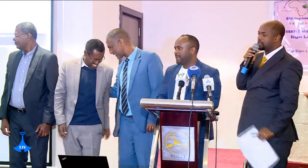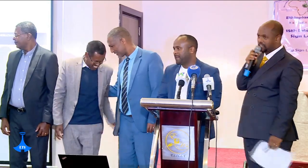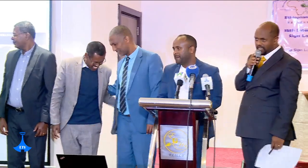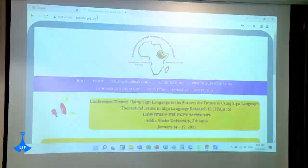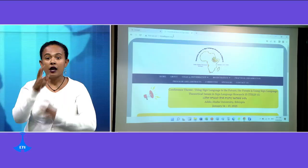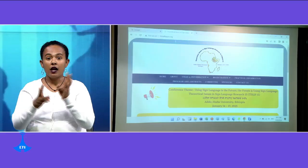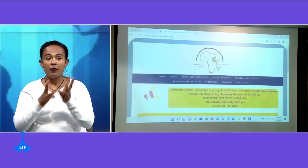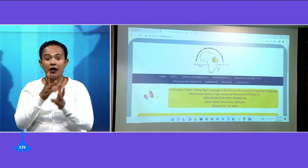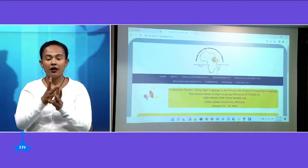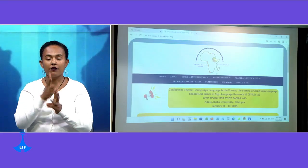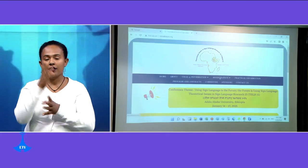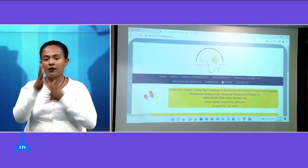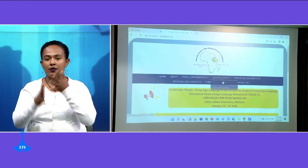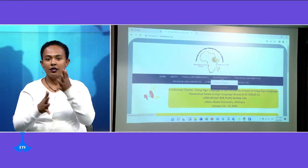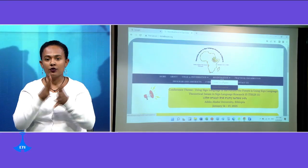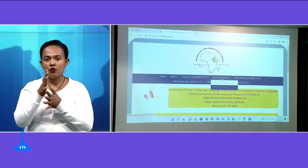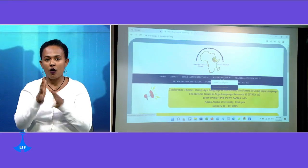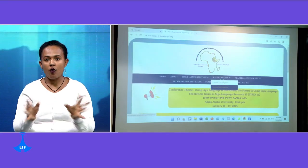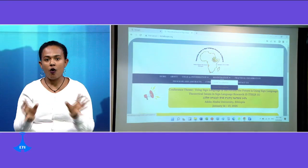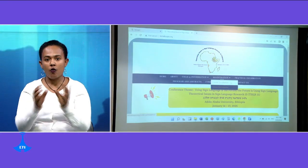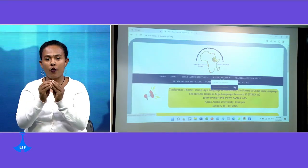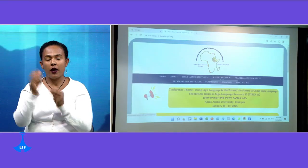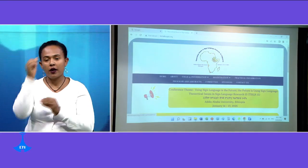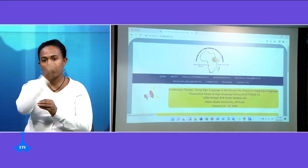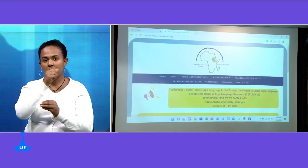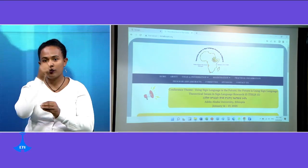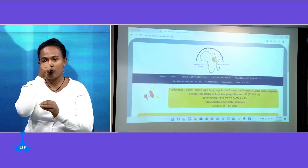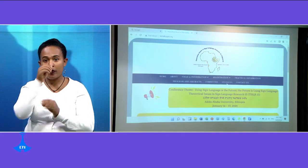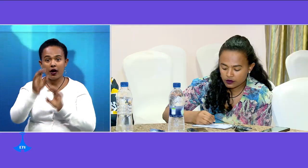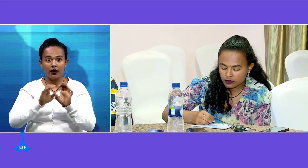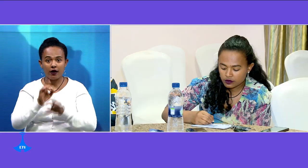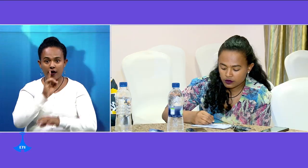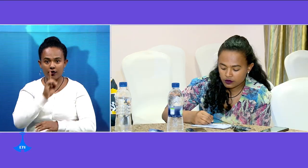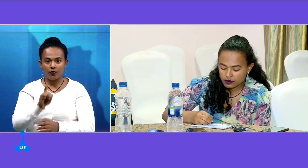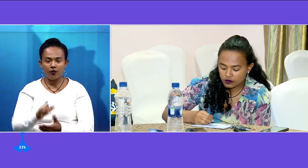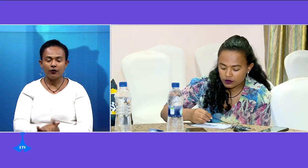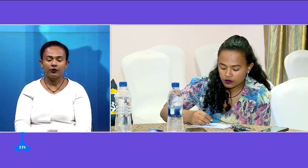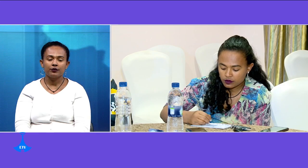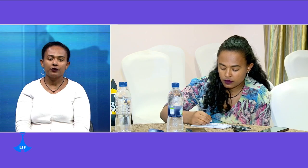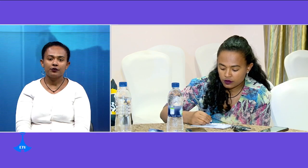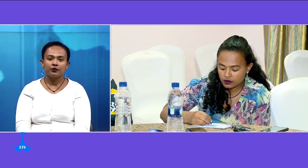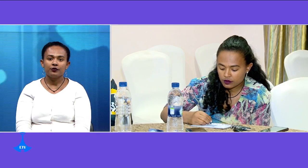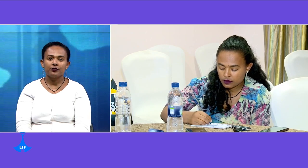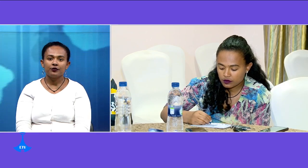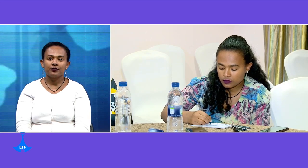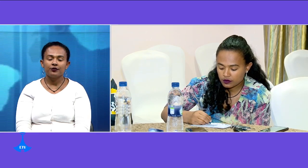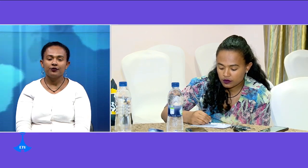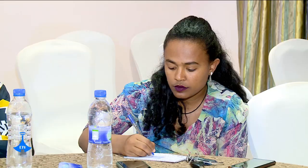ዓለም አቀፍ የምልክት ቋንቋ ጉባኤ በኢትዮጵያ ሊካሄድ ነው።